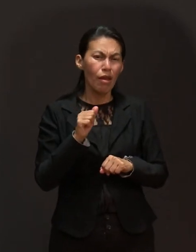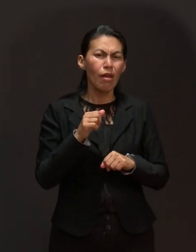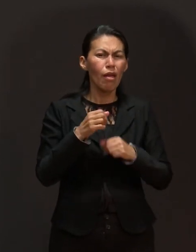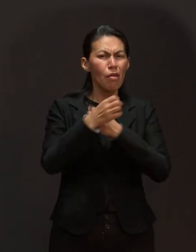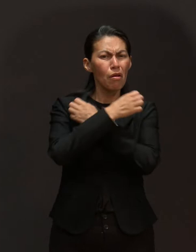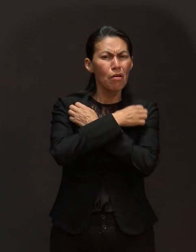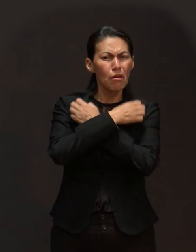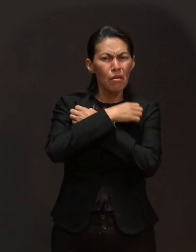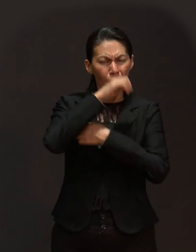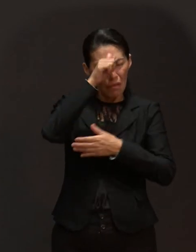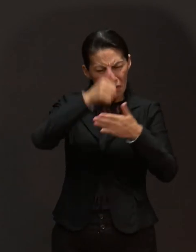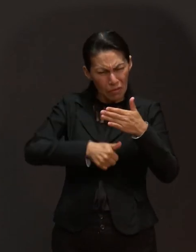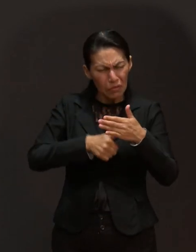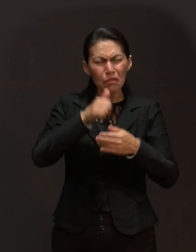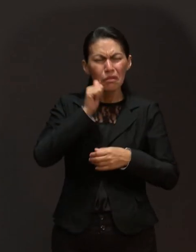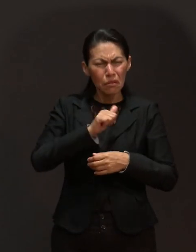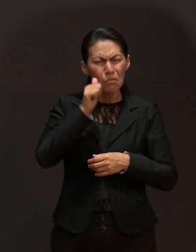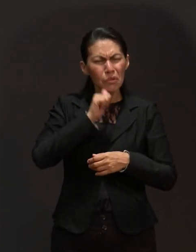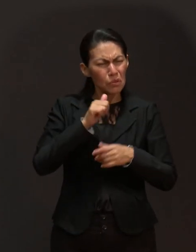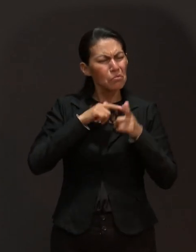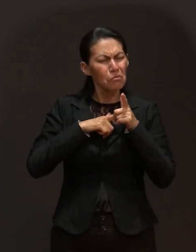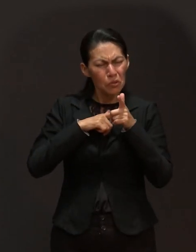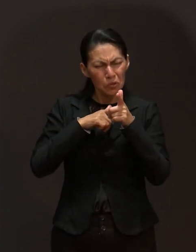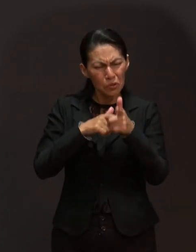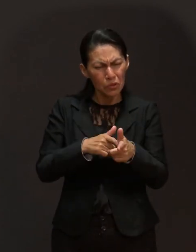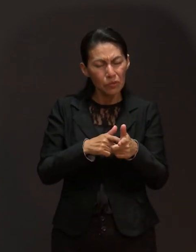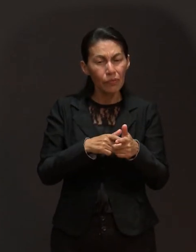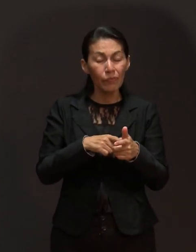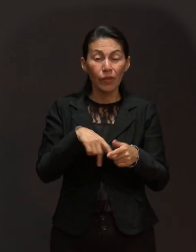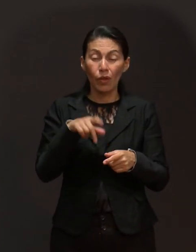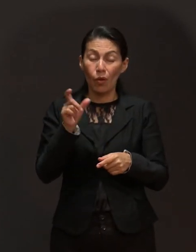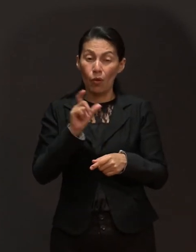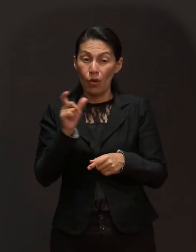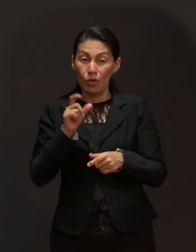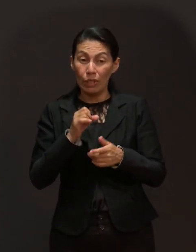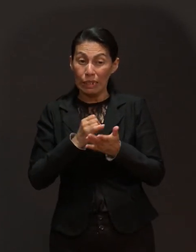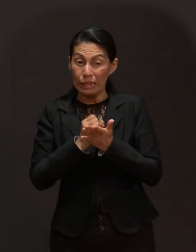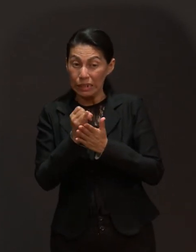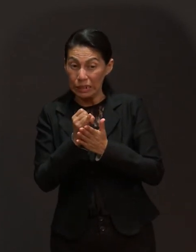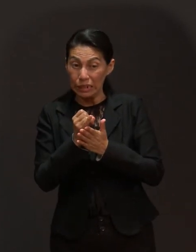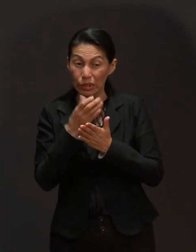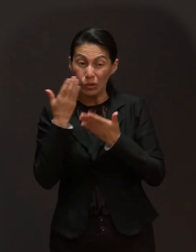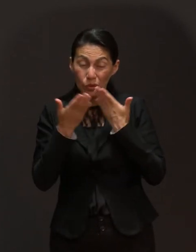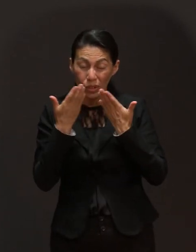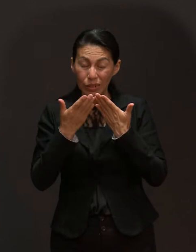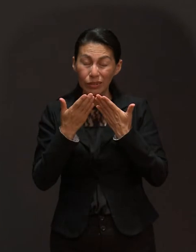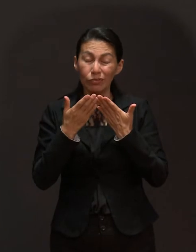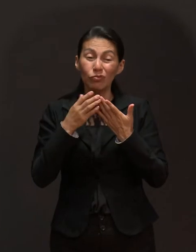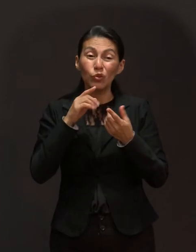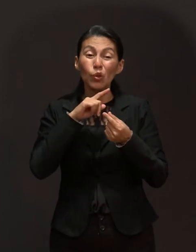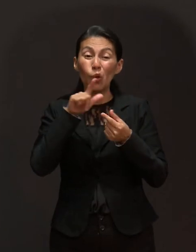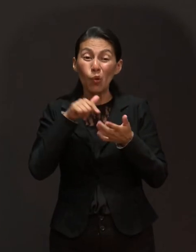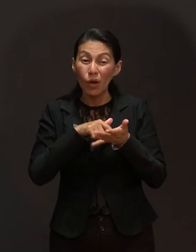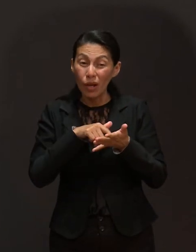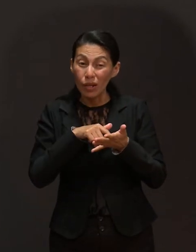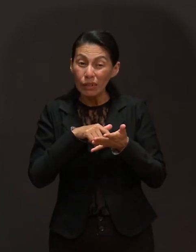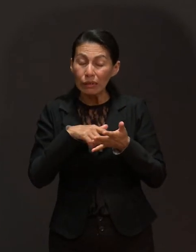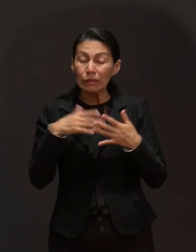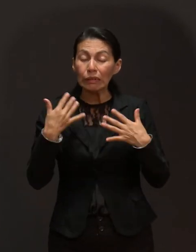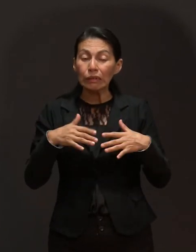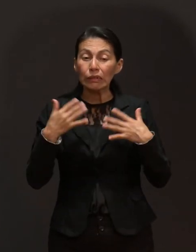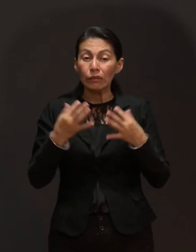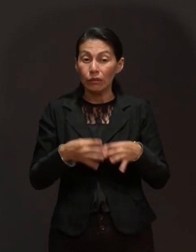educación adventista. Pero en el momento de decidir qué estudiar y dónde estudiar, son decisiones muy importantes.